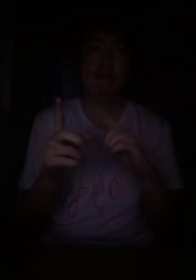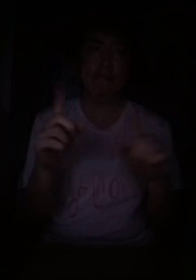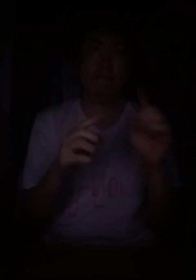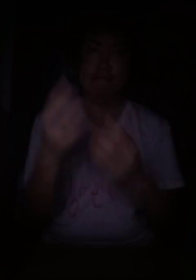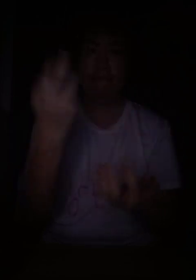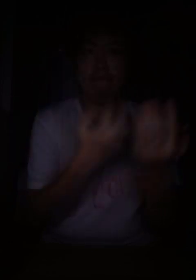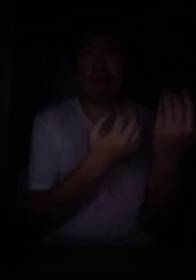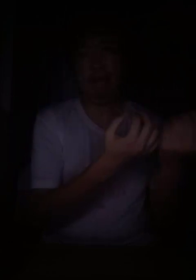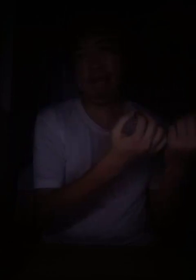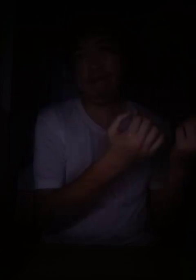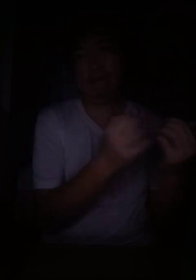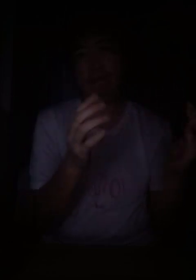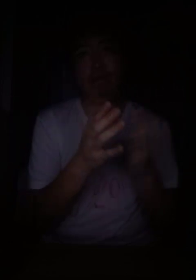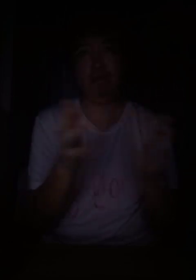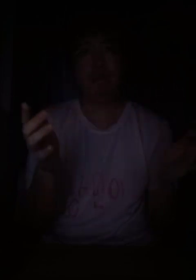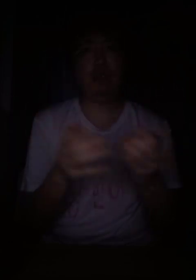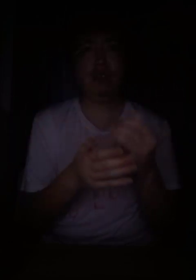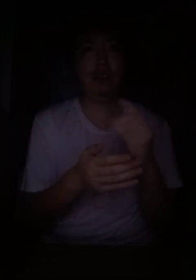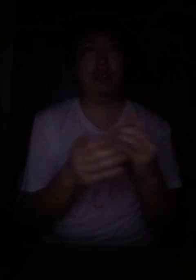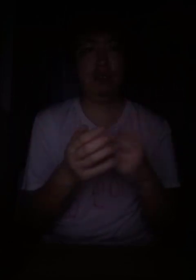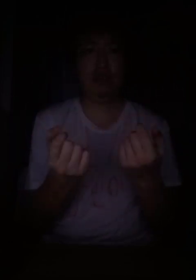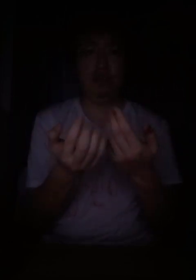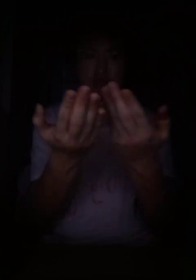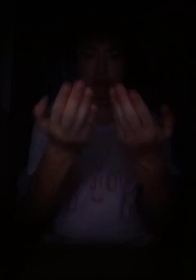지르려 시도했던 걸로 확인됐습니다. 구석찬 기자입니다.